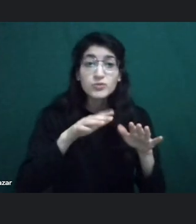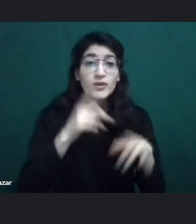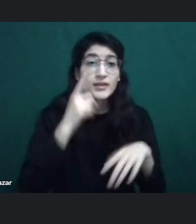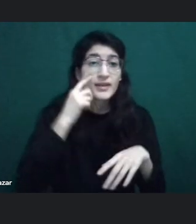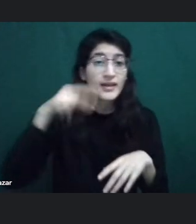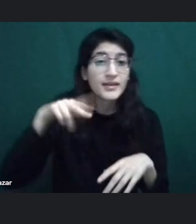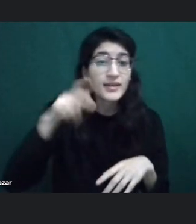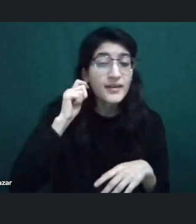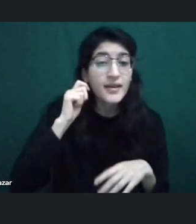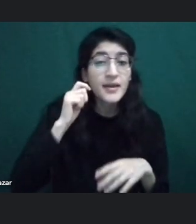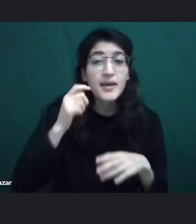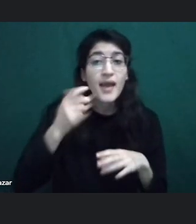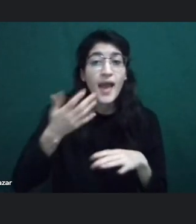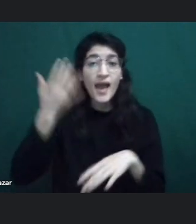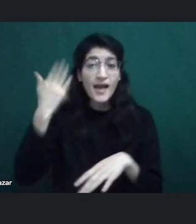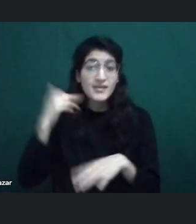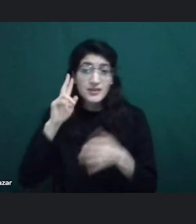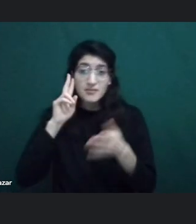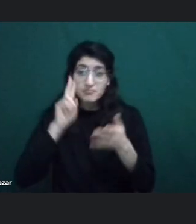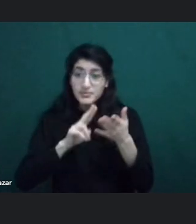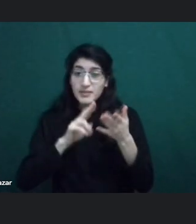la posmodificación.